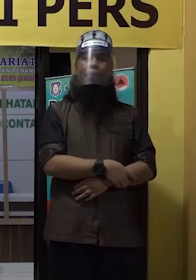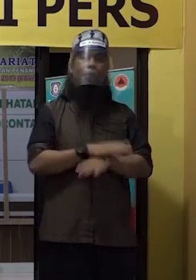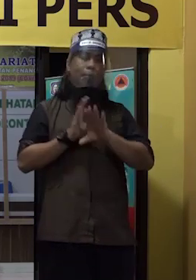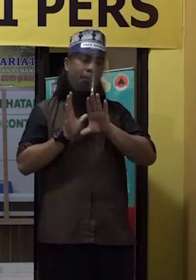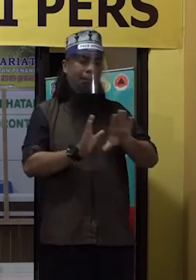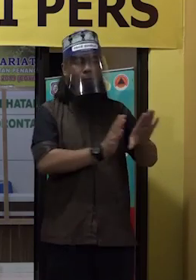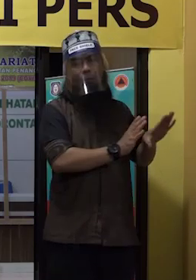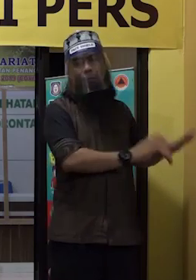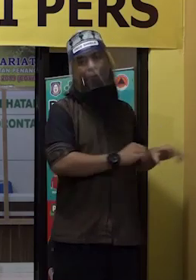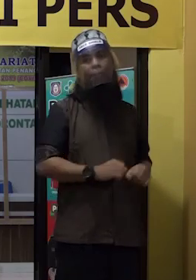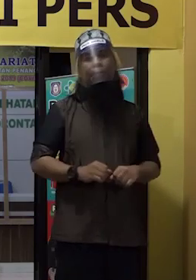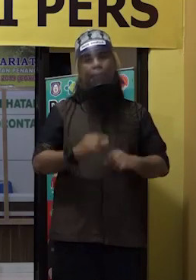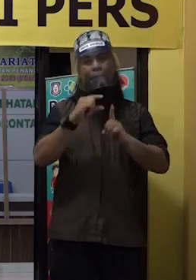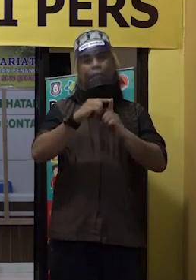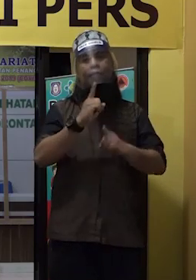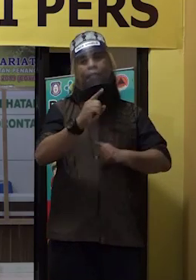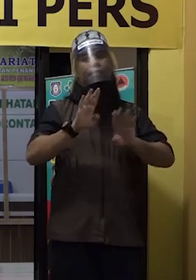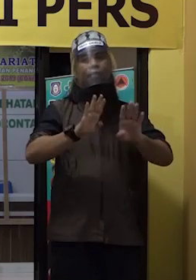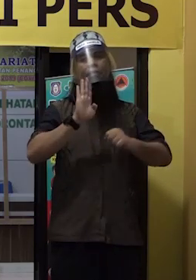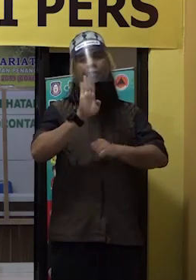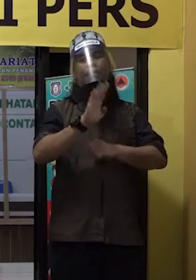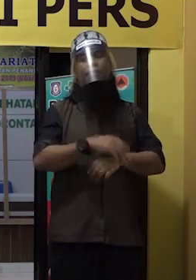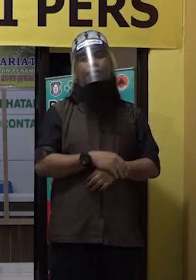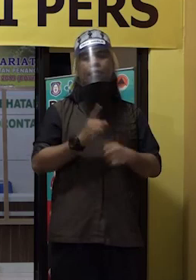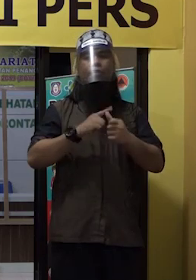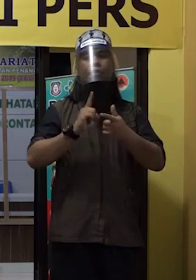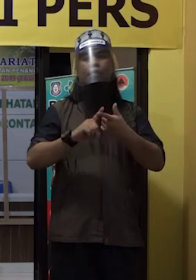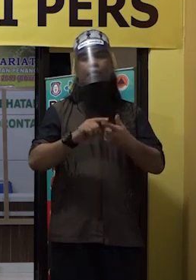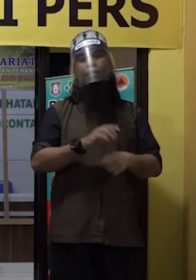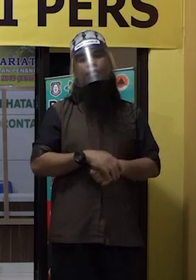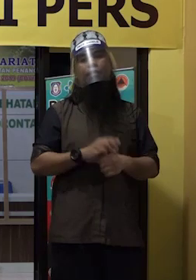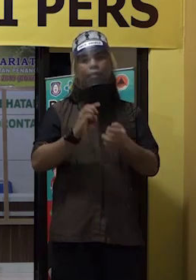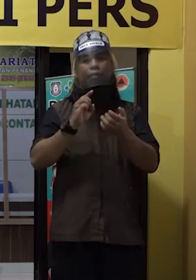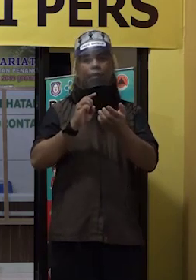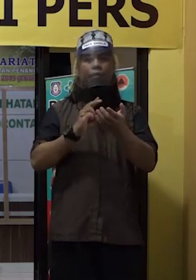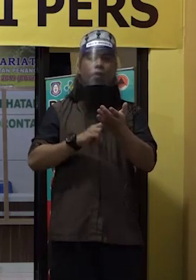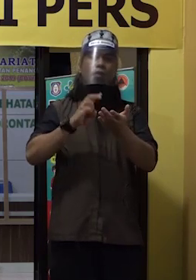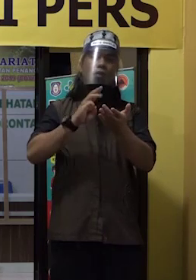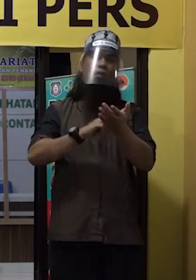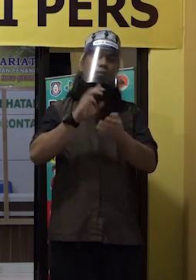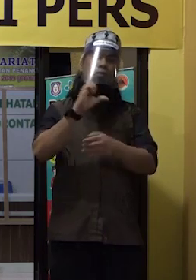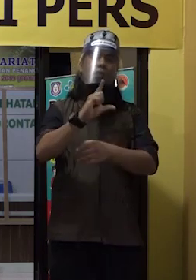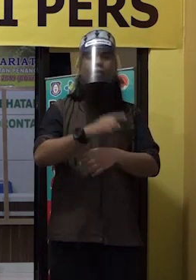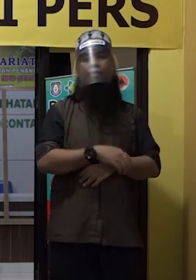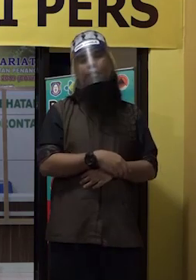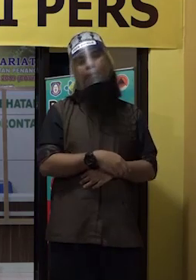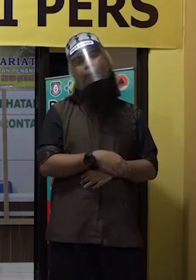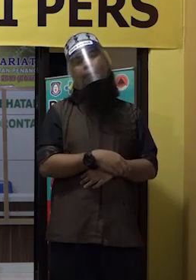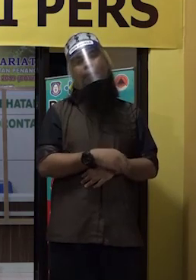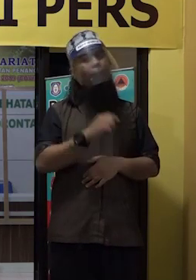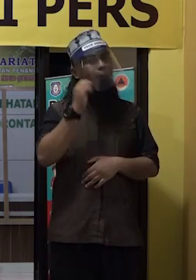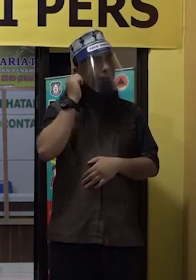Berikutnya adalah pasien 184 atau EML, perempuan 25